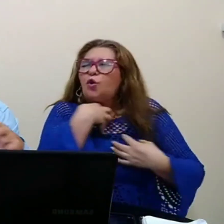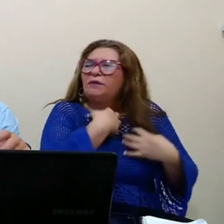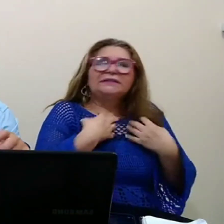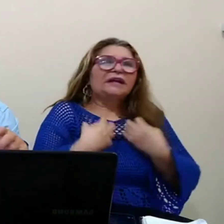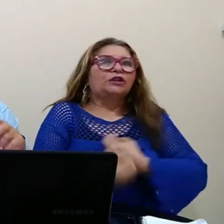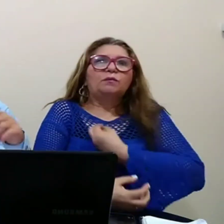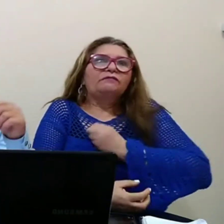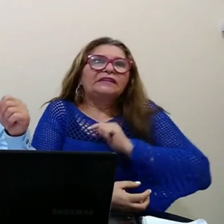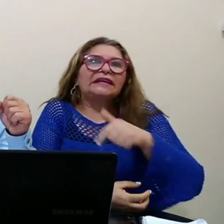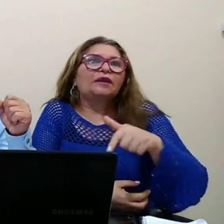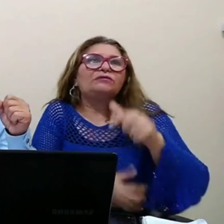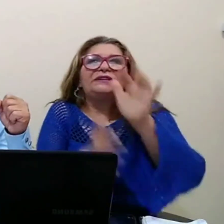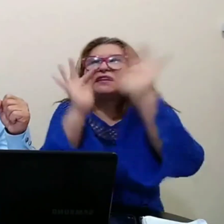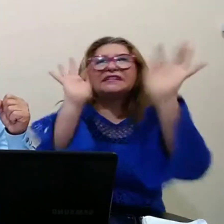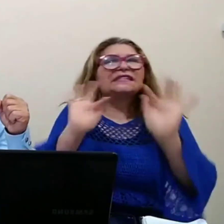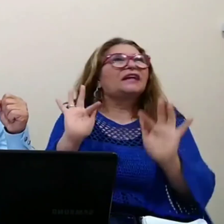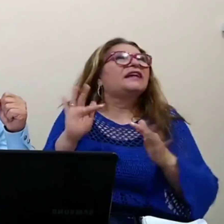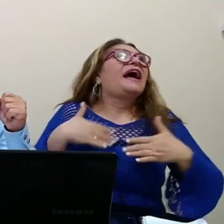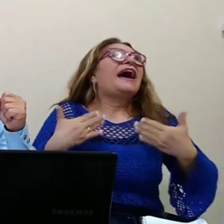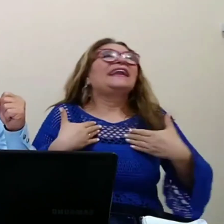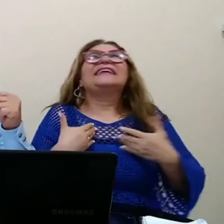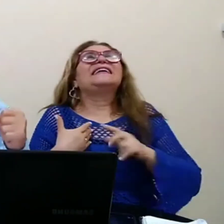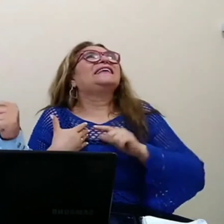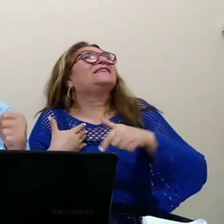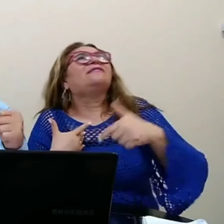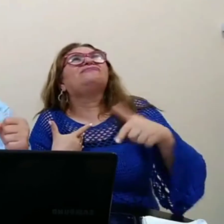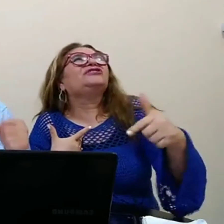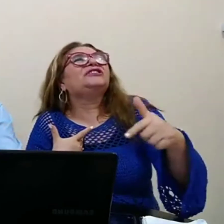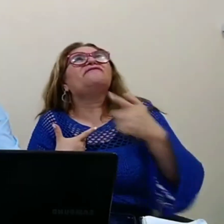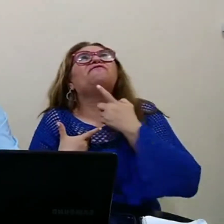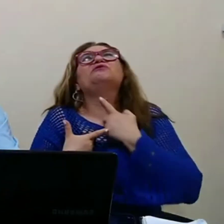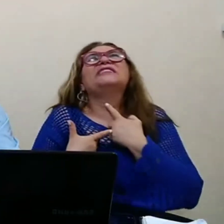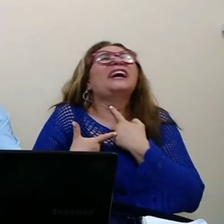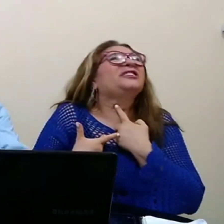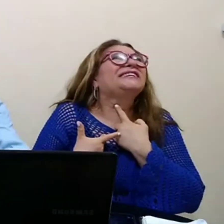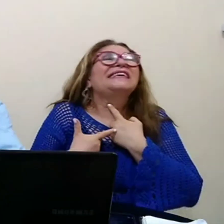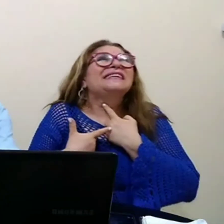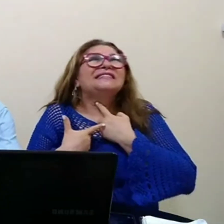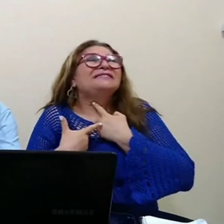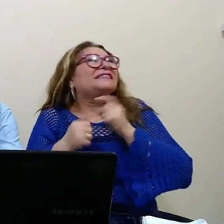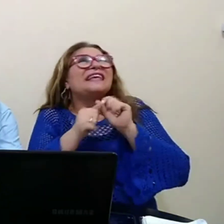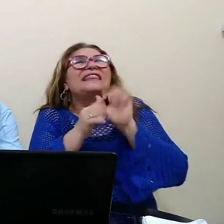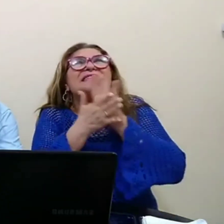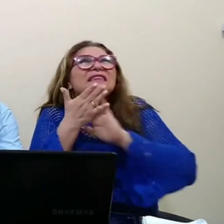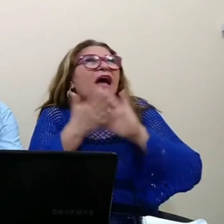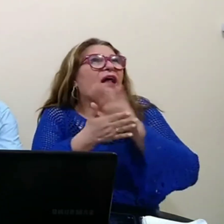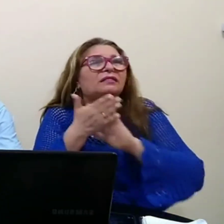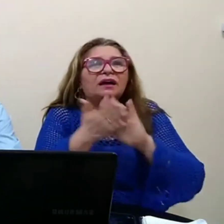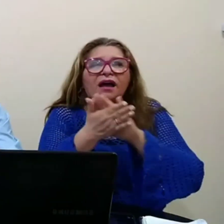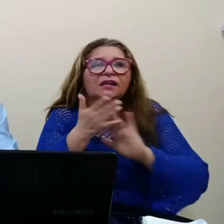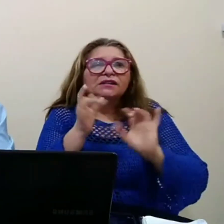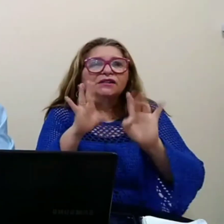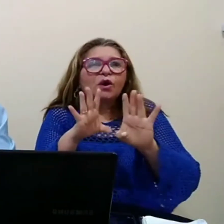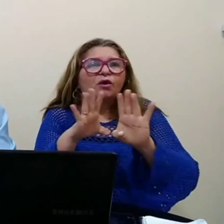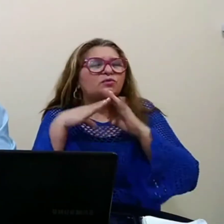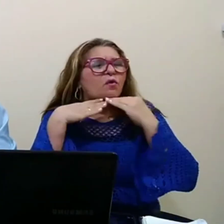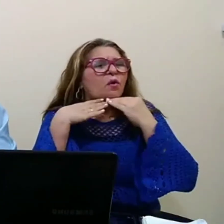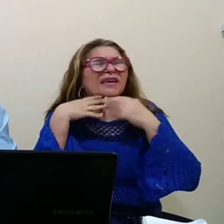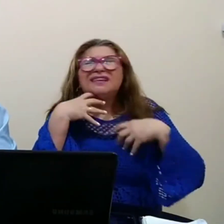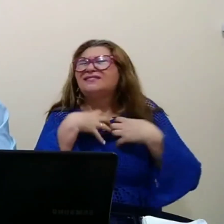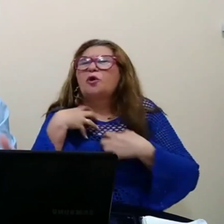sem sentido, uma vida que não valia a pena ser vivida, tanto era o tormento, agora passou